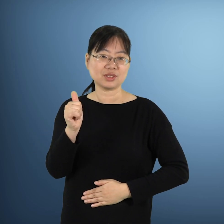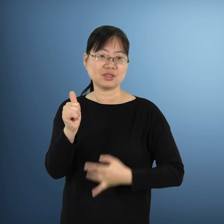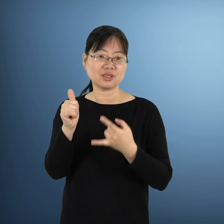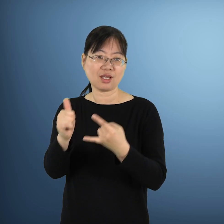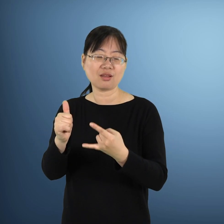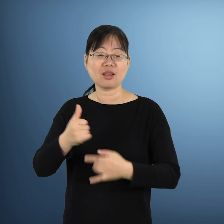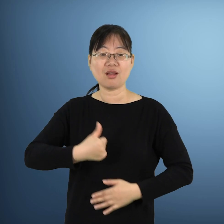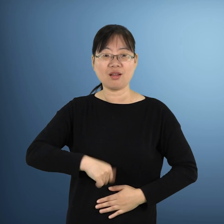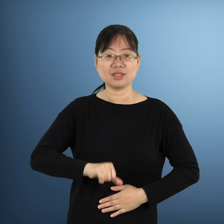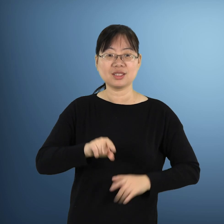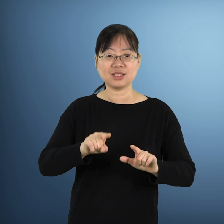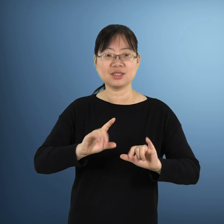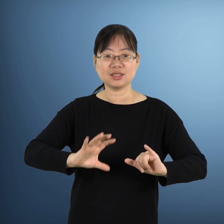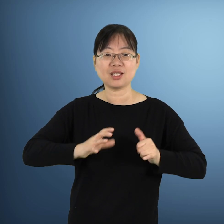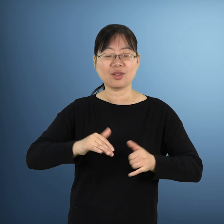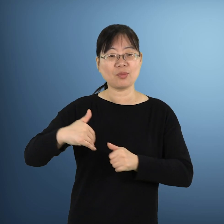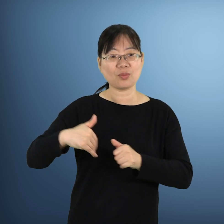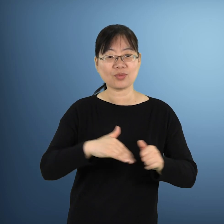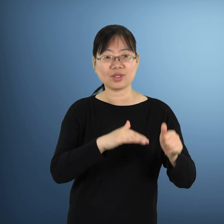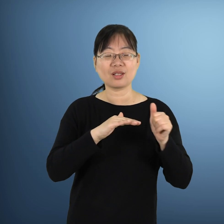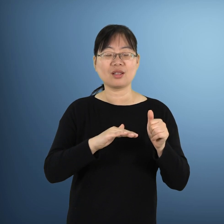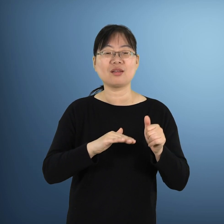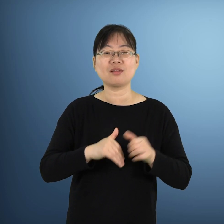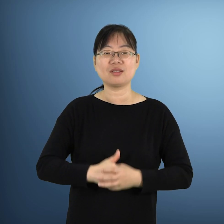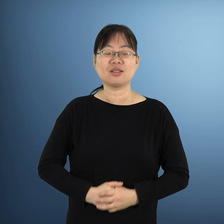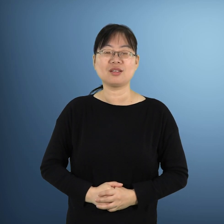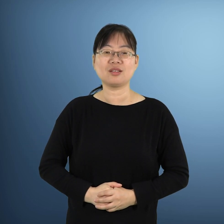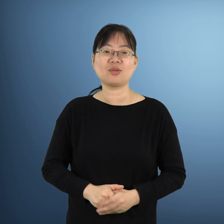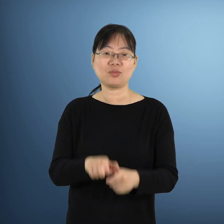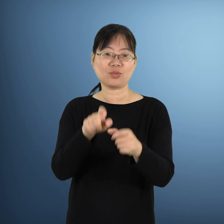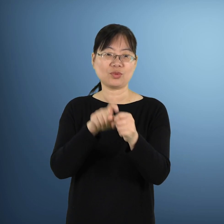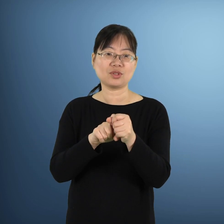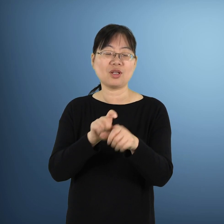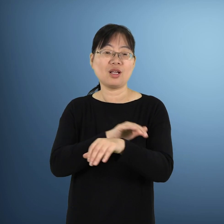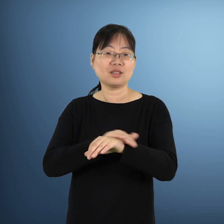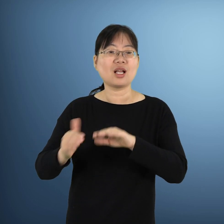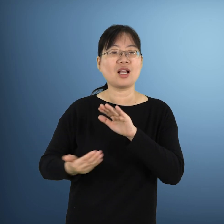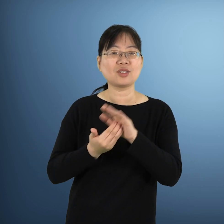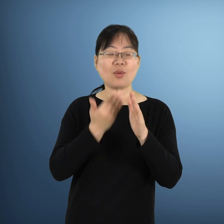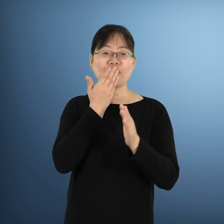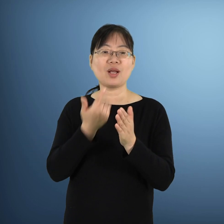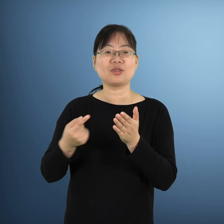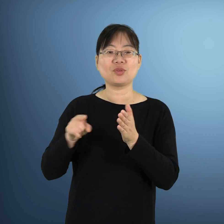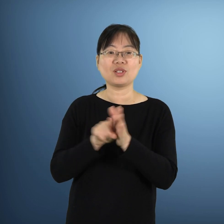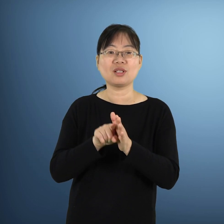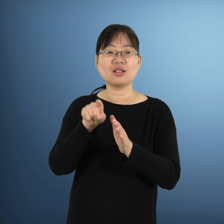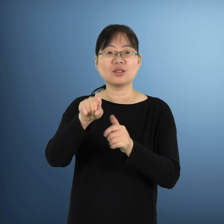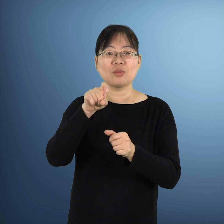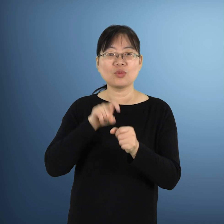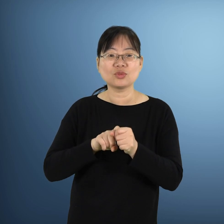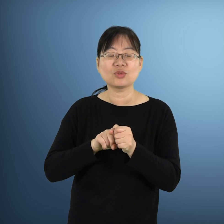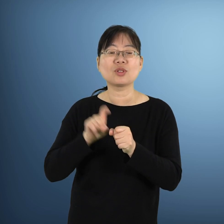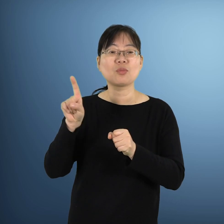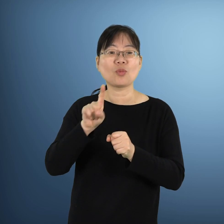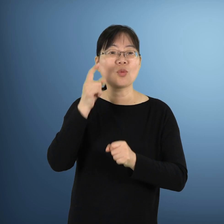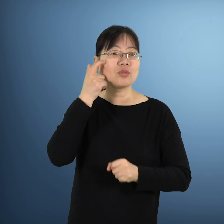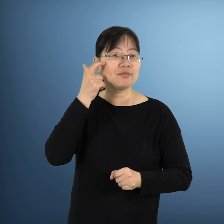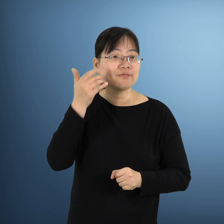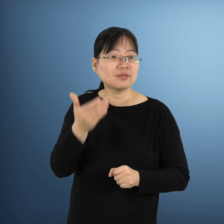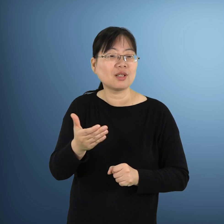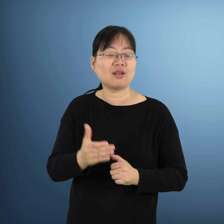아버지께서 아들을 이 땅에 보내신 목적을 잘 이루도록, 그럼 그 목적이 뭐겠냐 그